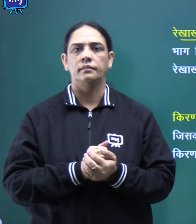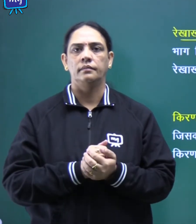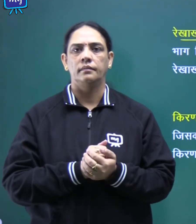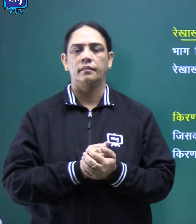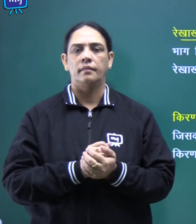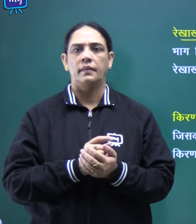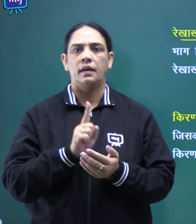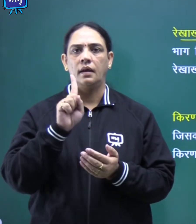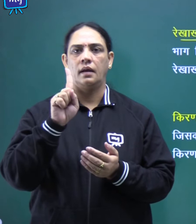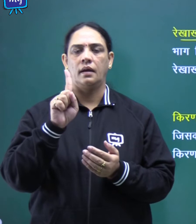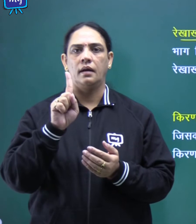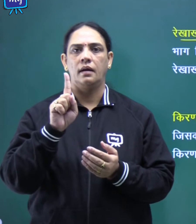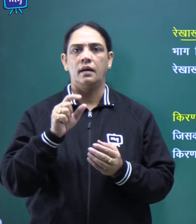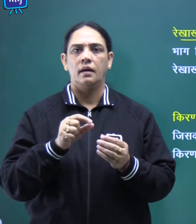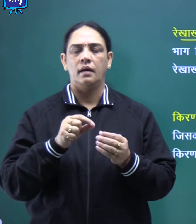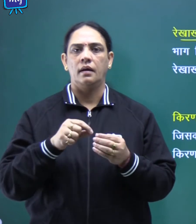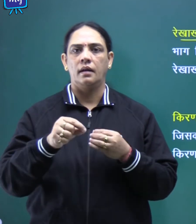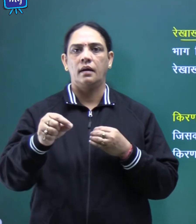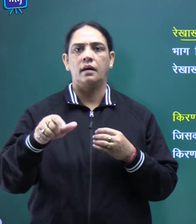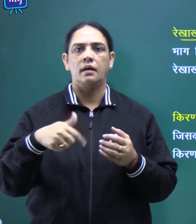एक रेखा का